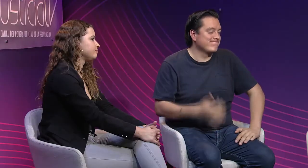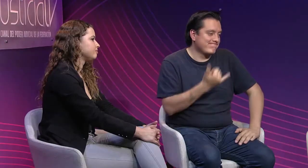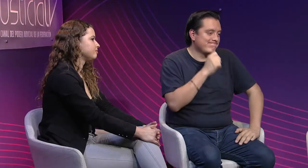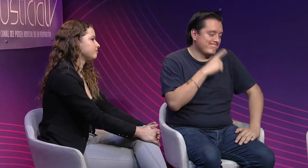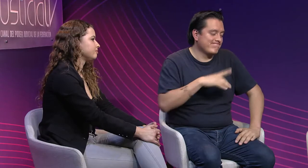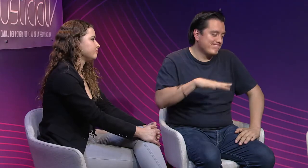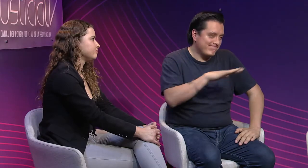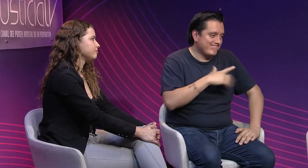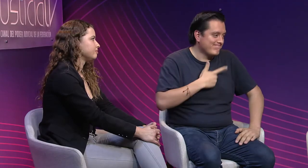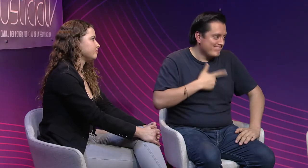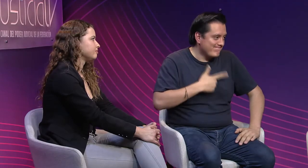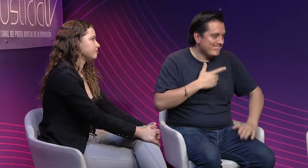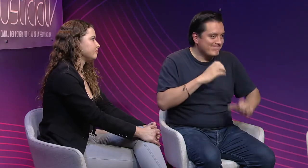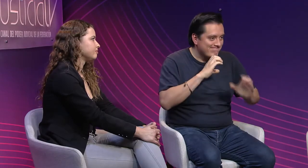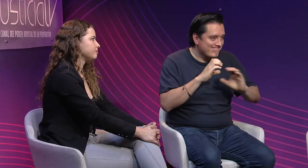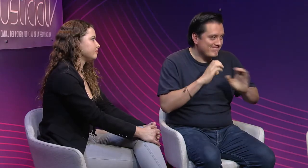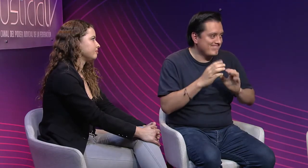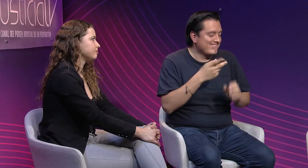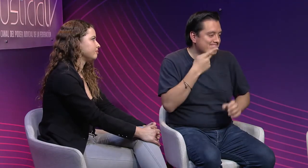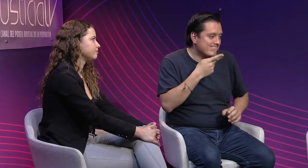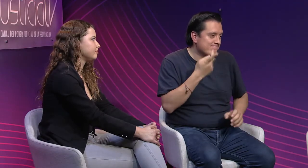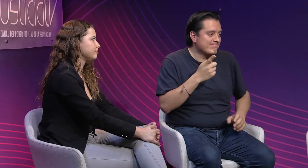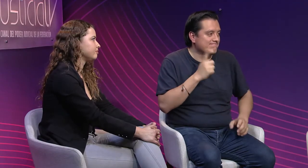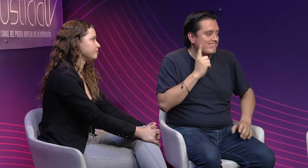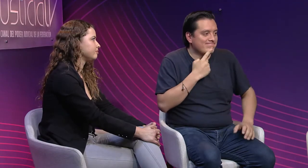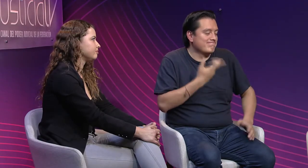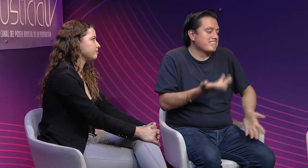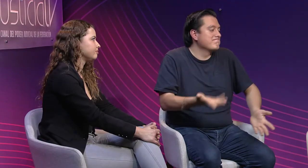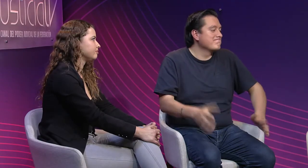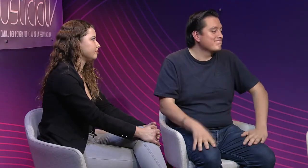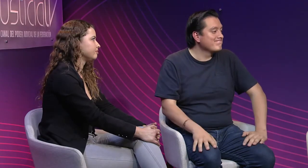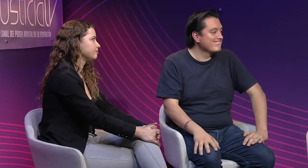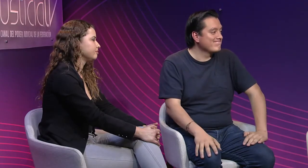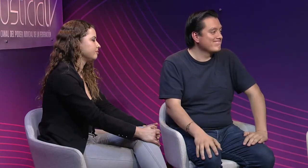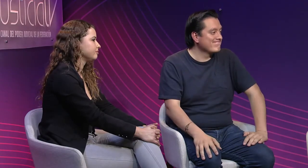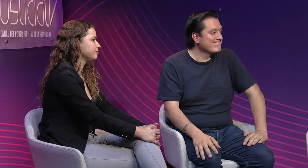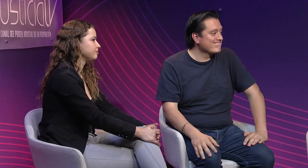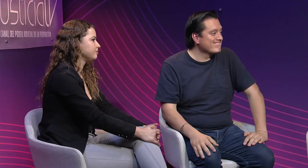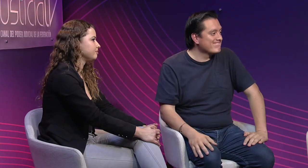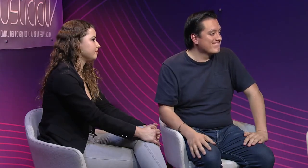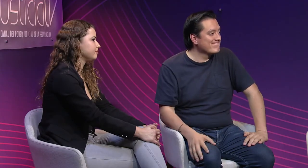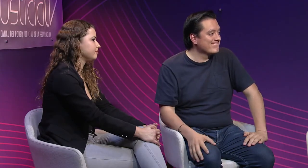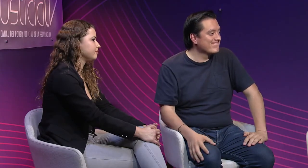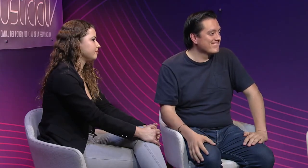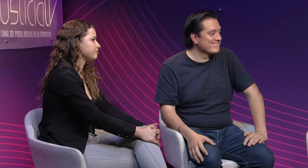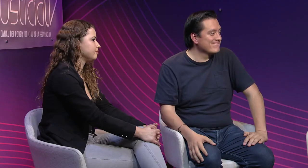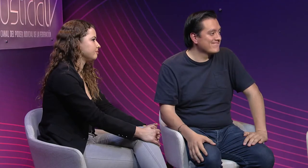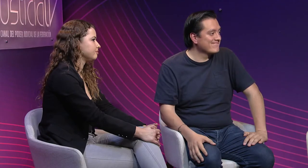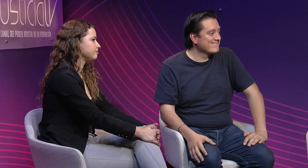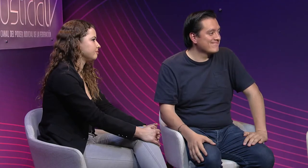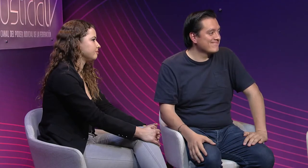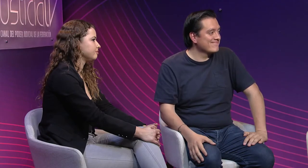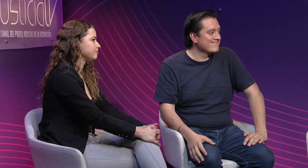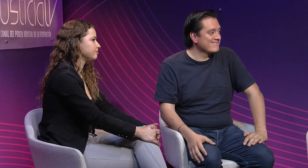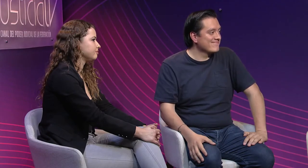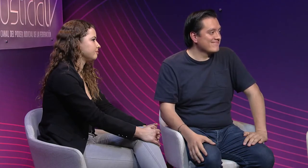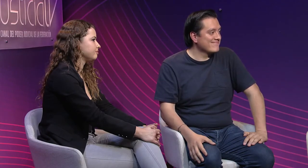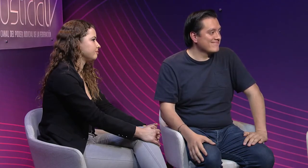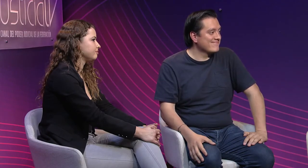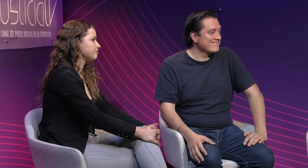en México para todas las personas sordas. Y bueno, creo que lo más importante es generar ambientes óptimos de comunicación entre todas las personas,